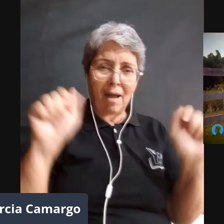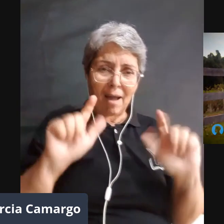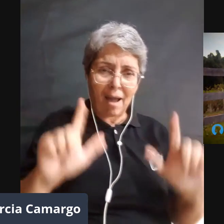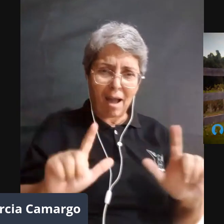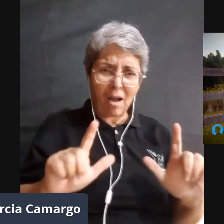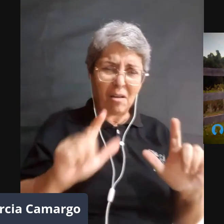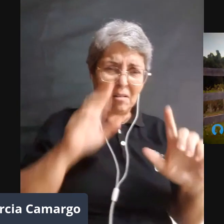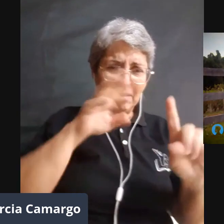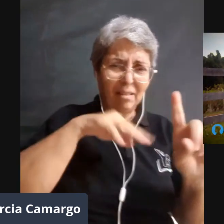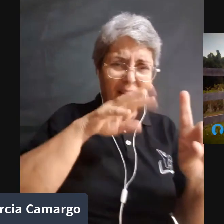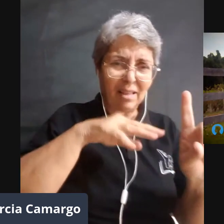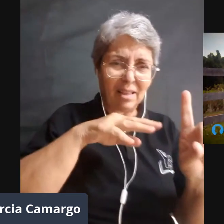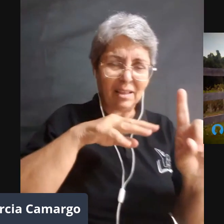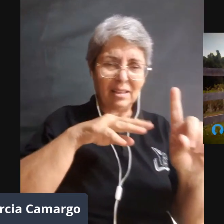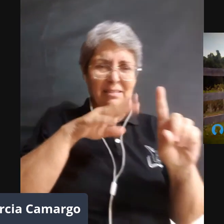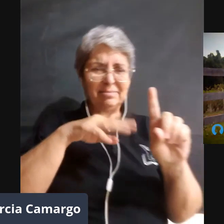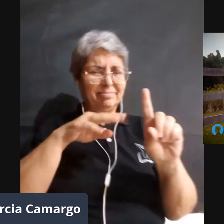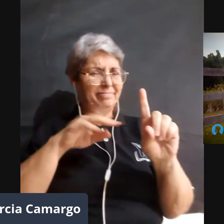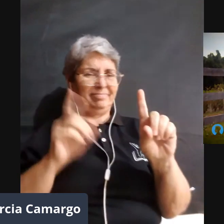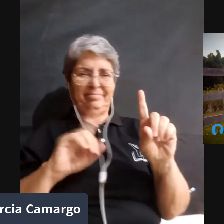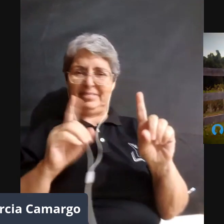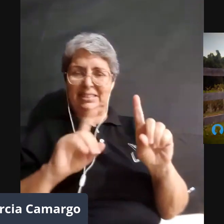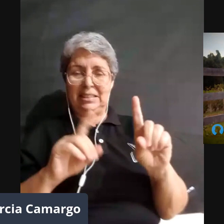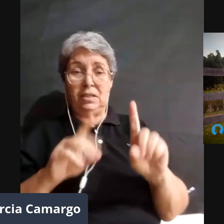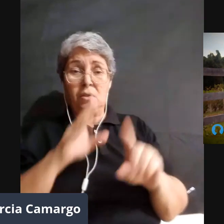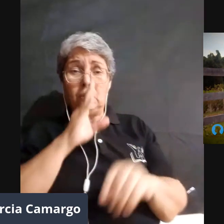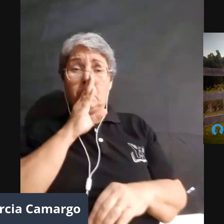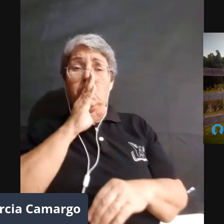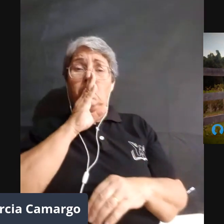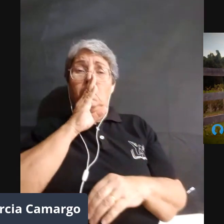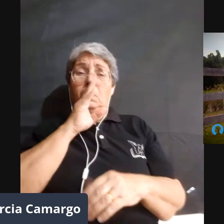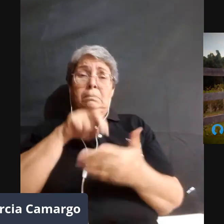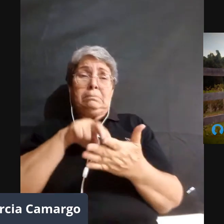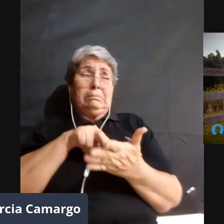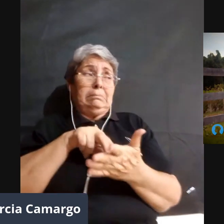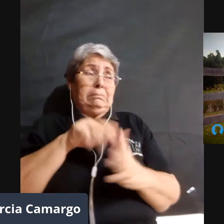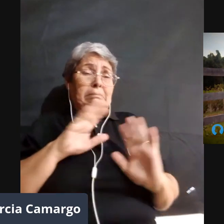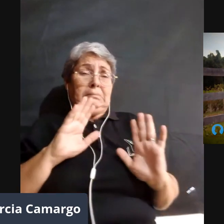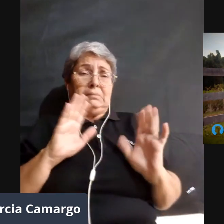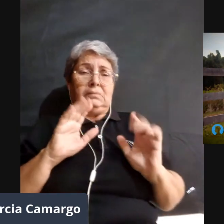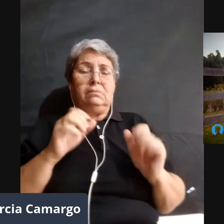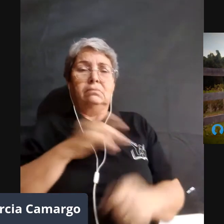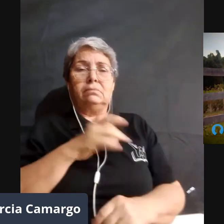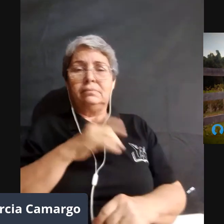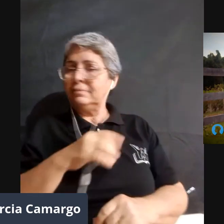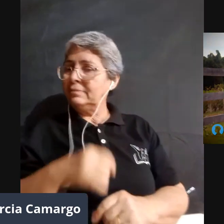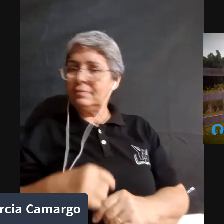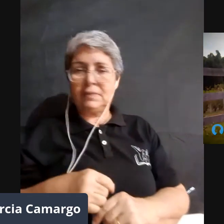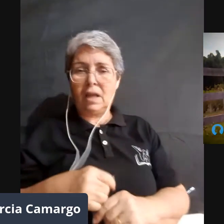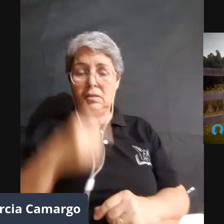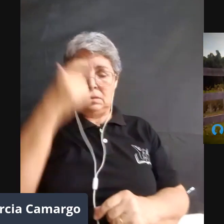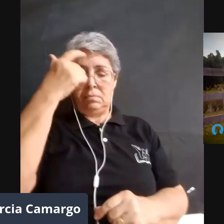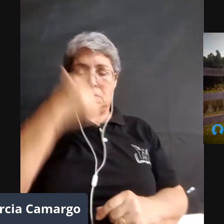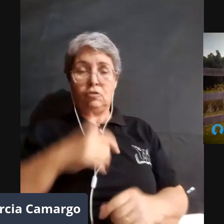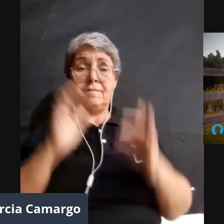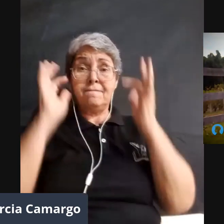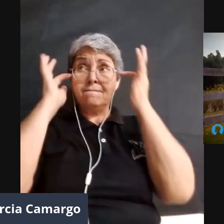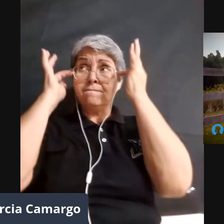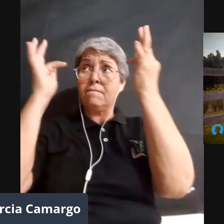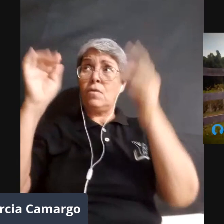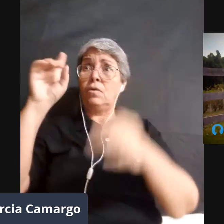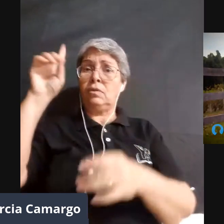Baal tenha êxito em silenciá-los, porque eles estão conscientes de que são membros do corpo de Cristo e